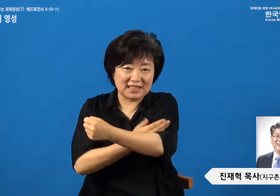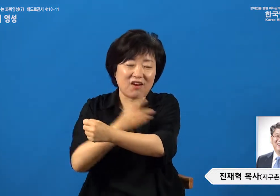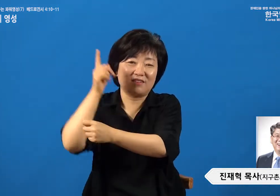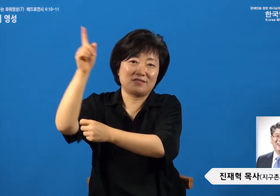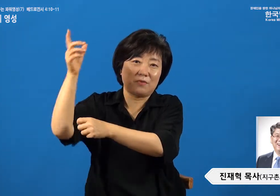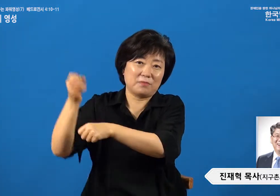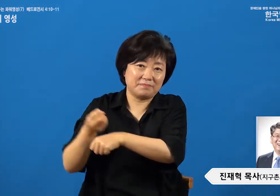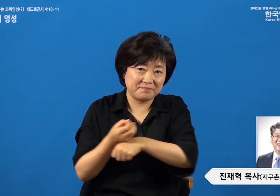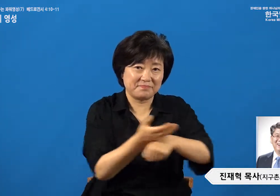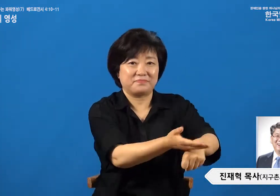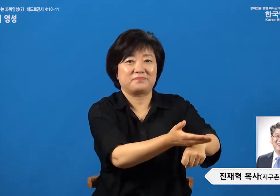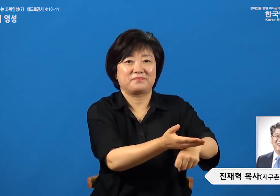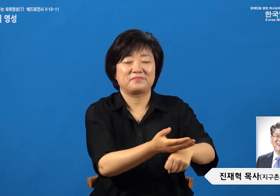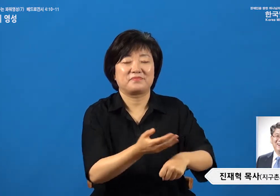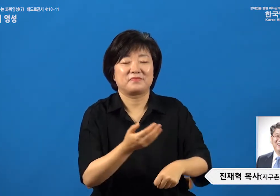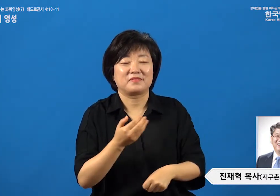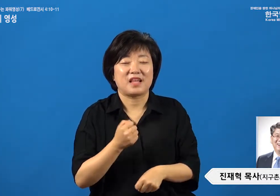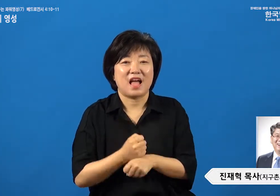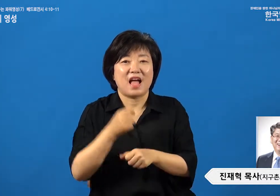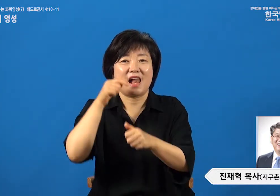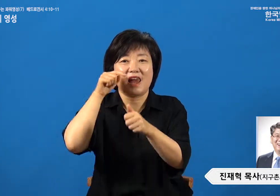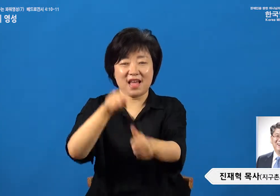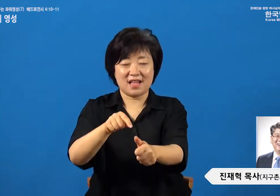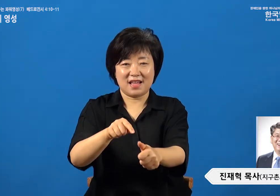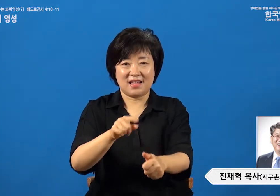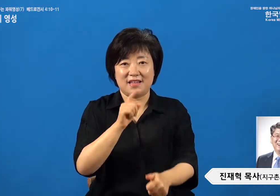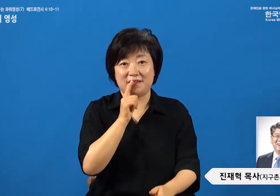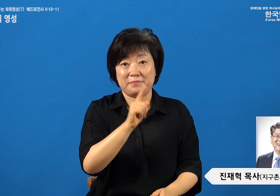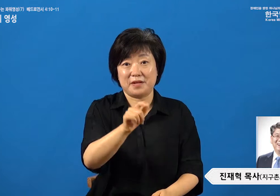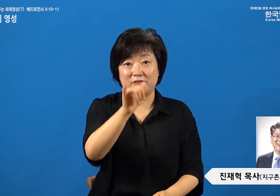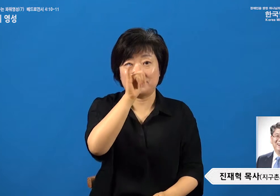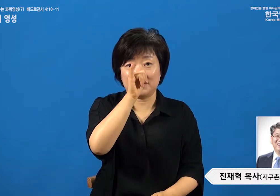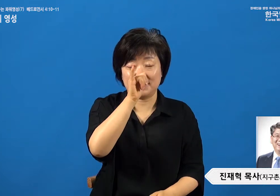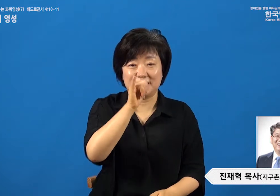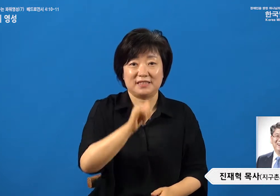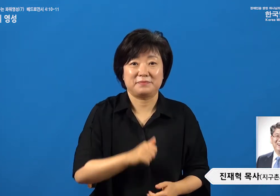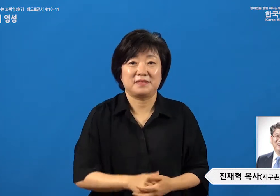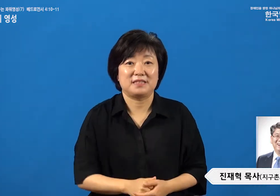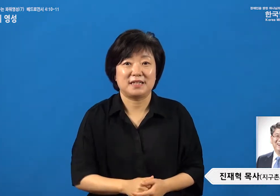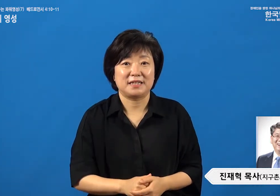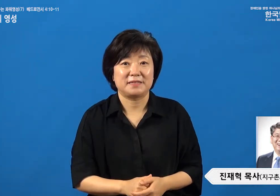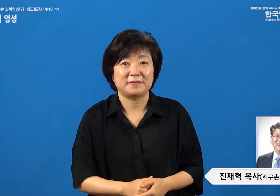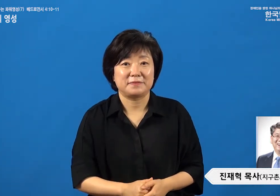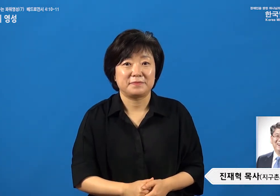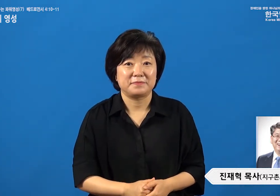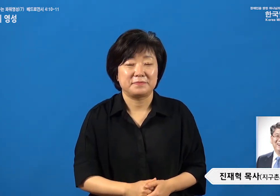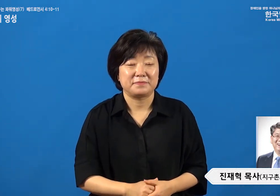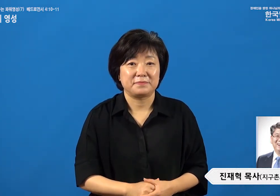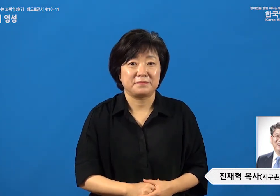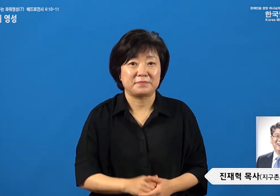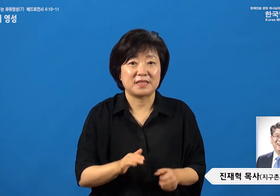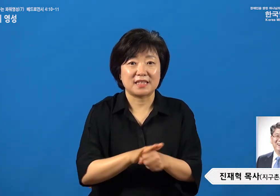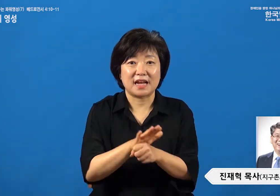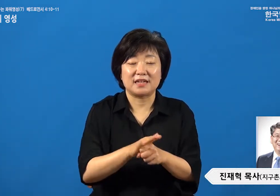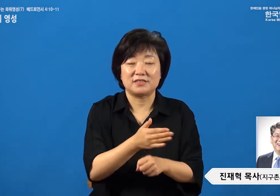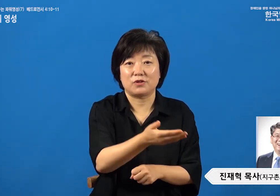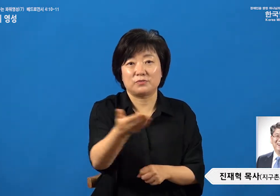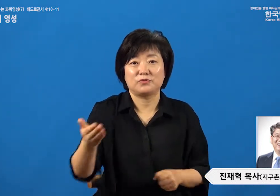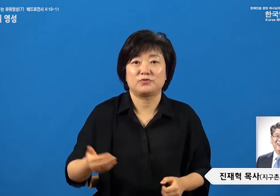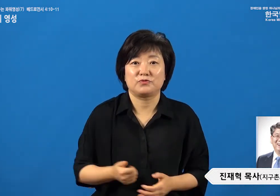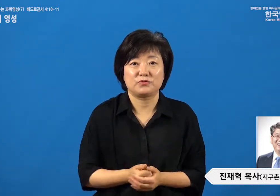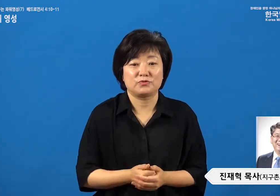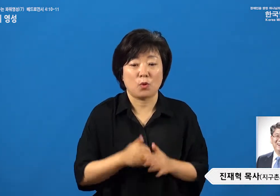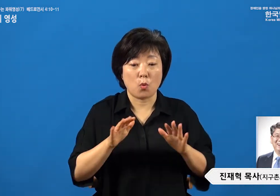능력으로, 하나님으로 하라라고 말씀하고 있습니다.